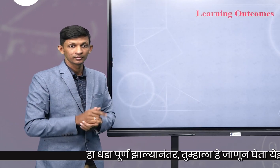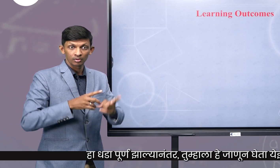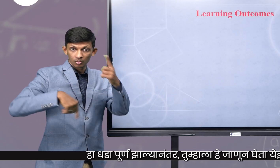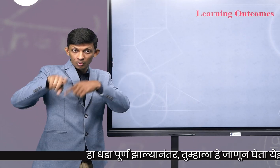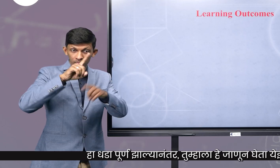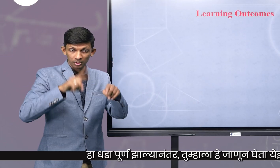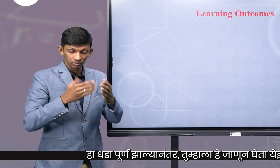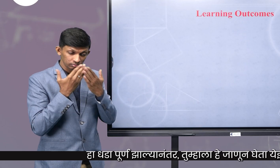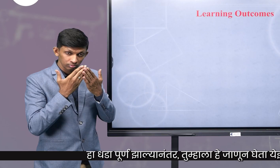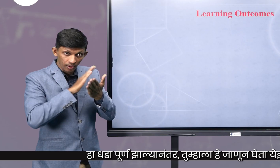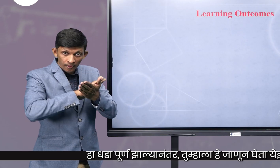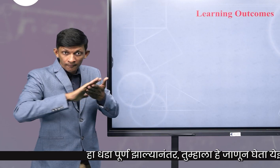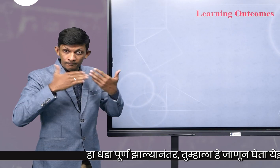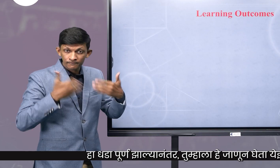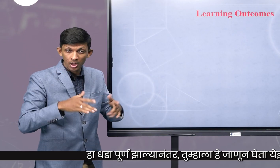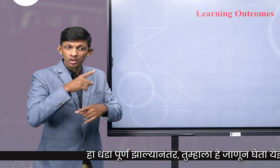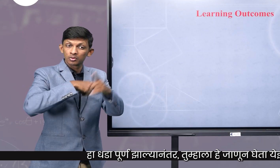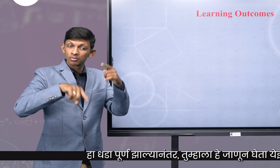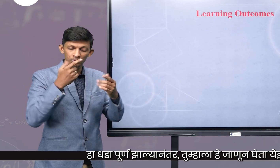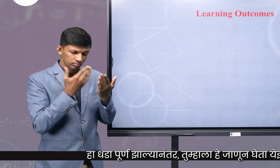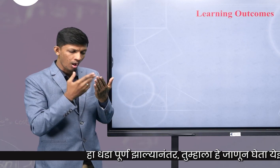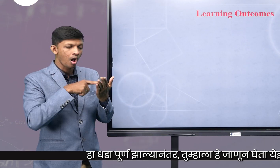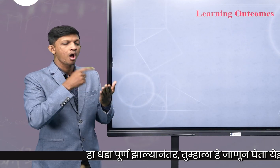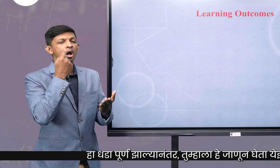हा धडा पूर्ण झाल्यानंतर तुम्हाला हे जाणून घेता येईल: